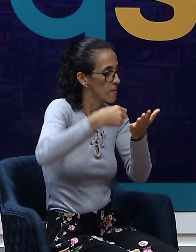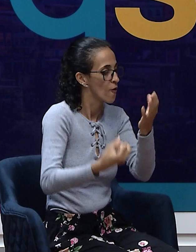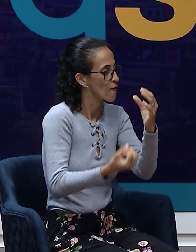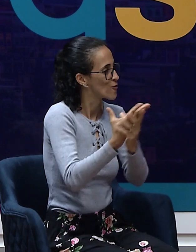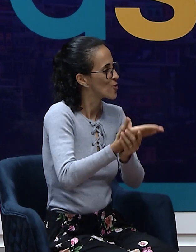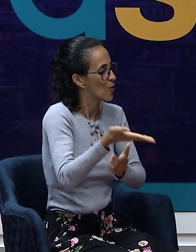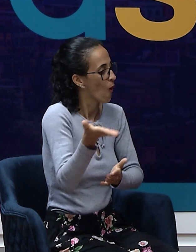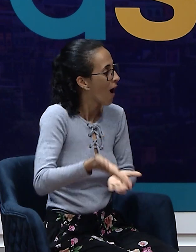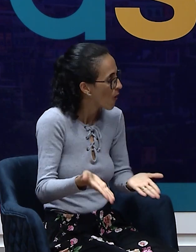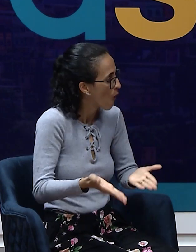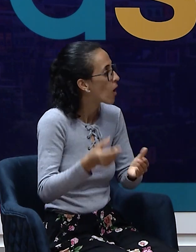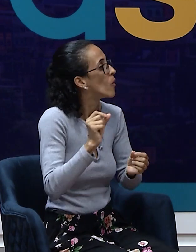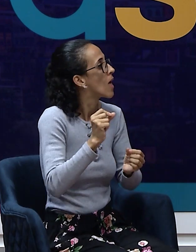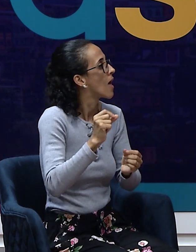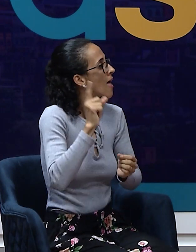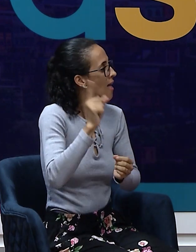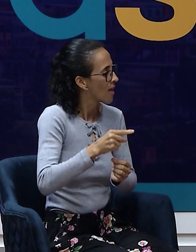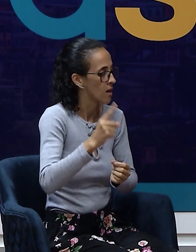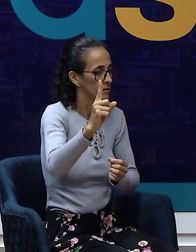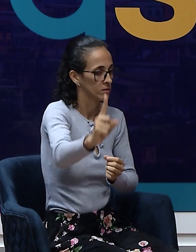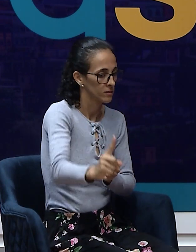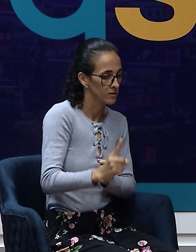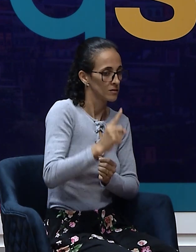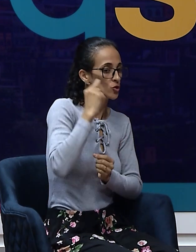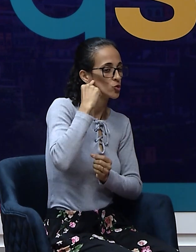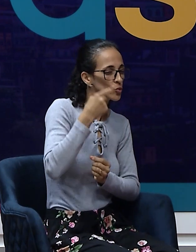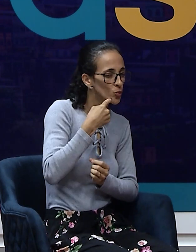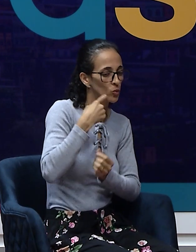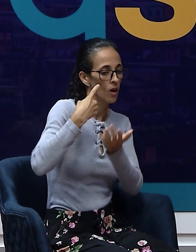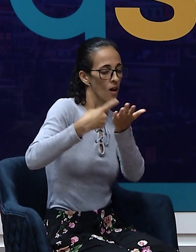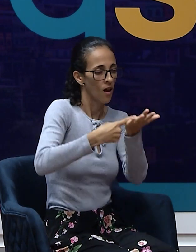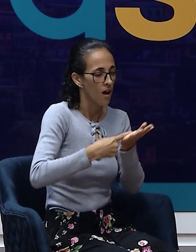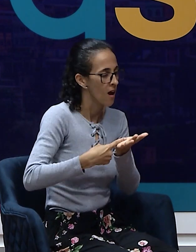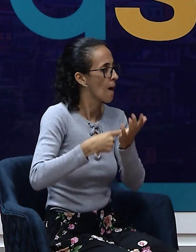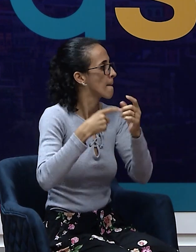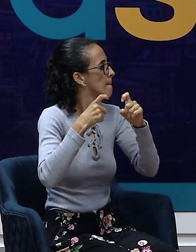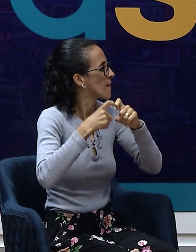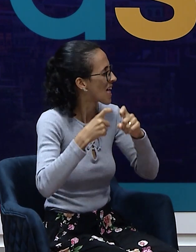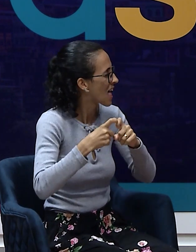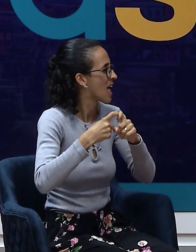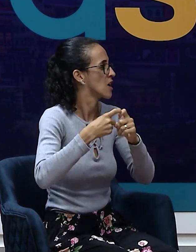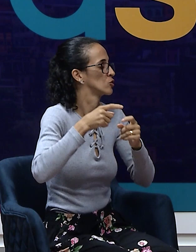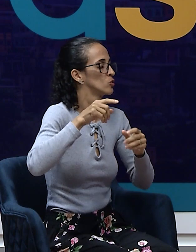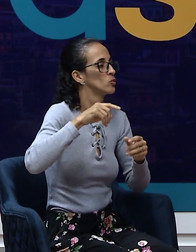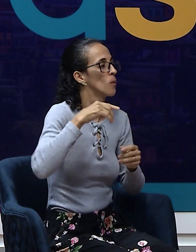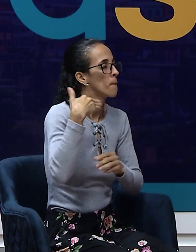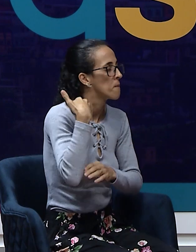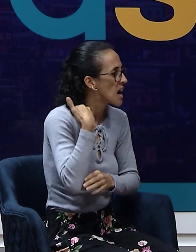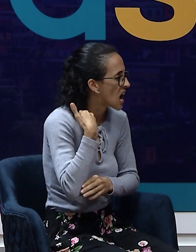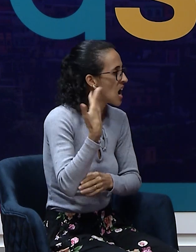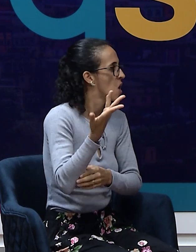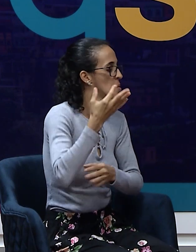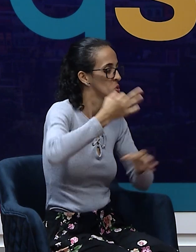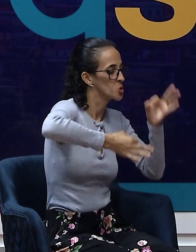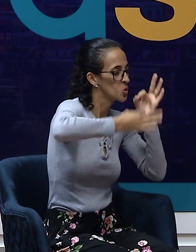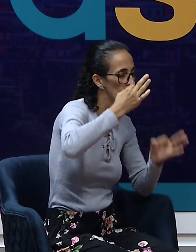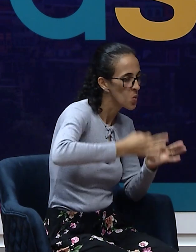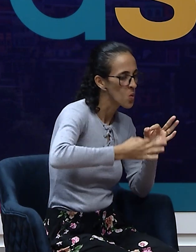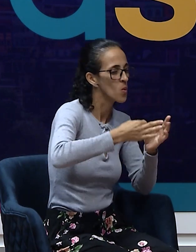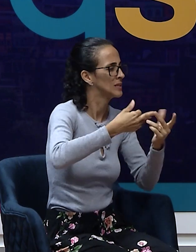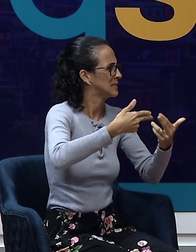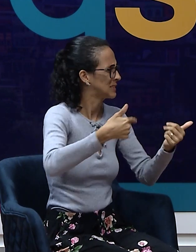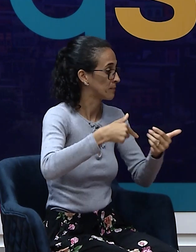exista. Exemplo, tem o Cas Libras que fundou recentemente, então o surdo, ele precisa agendar um médico, ir